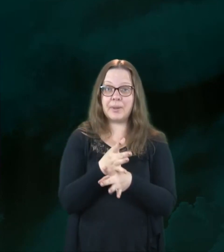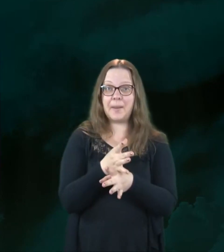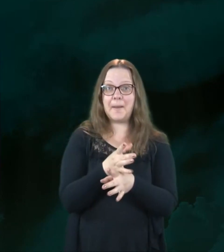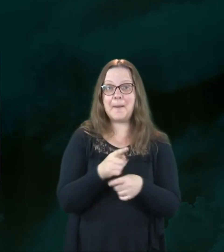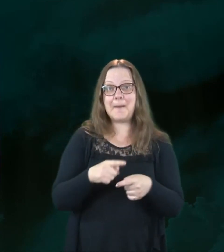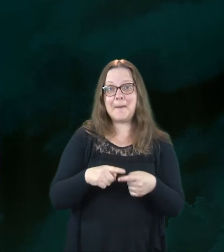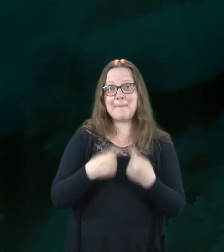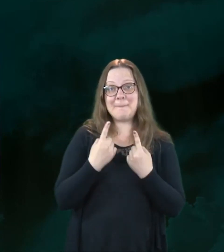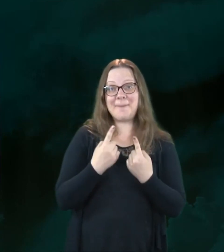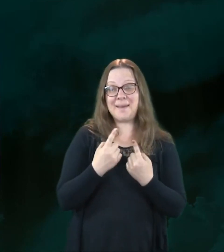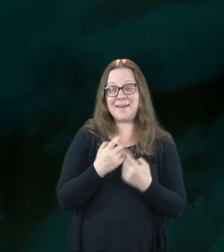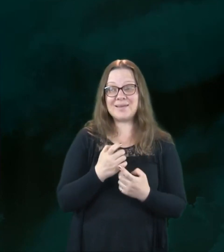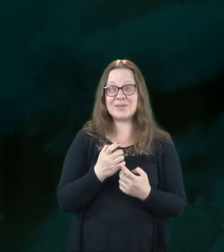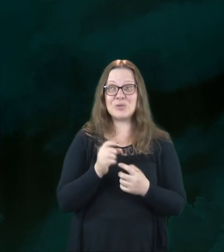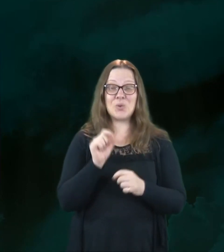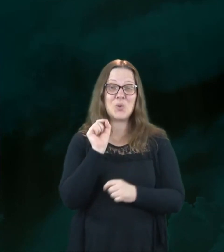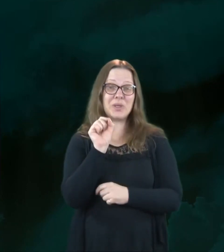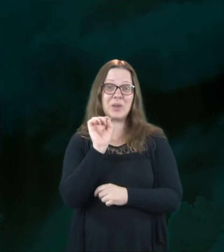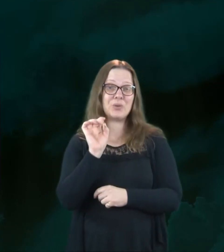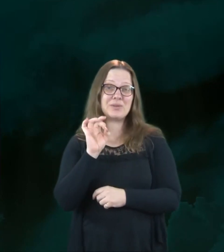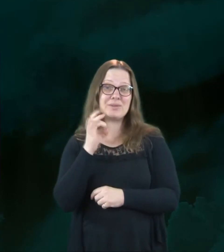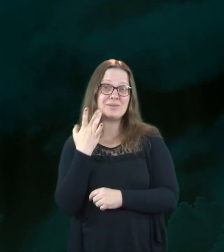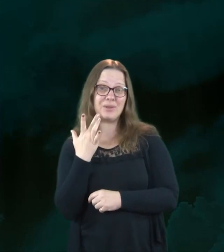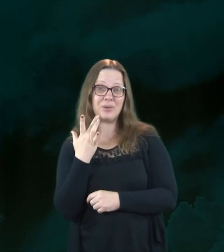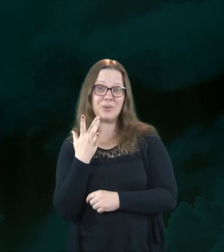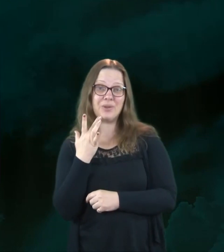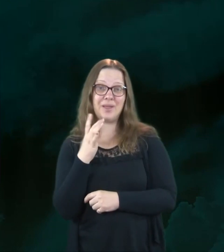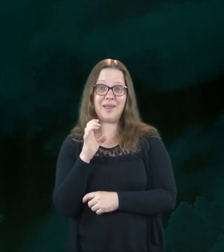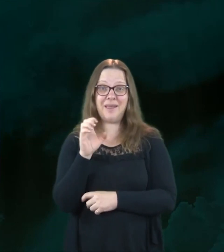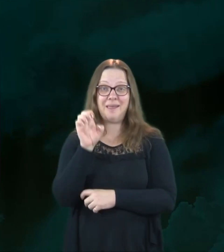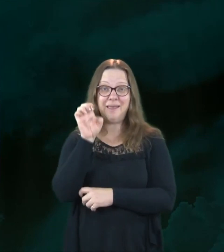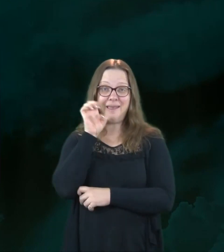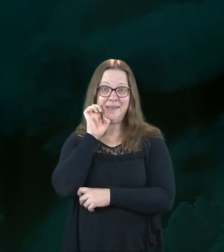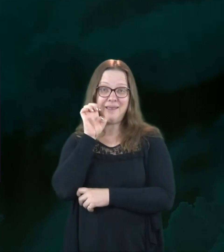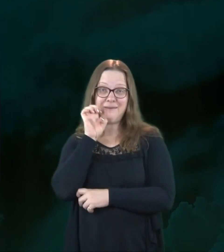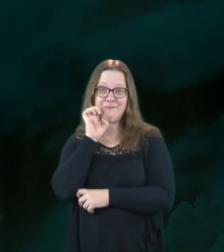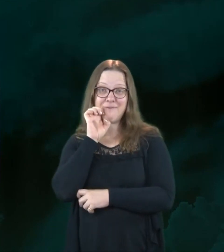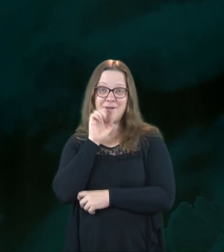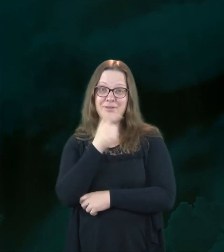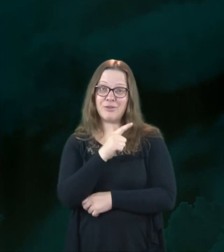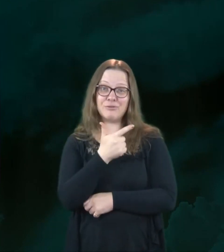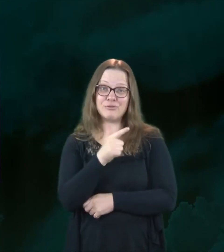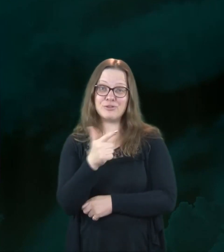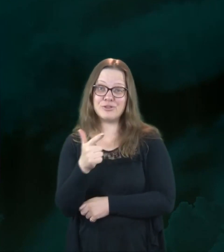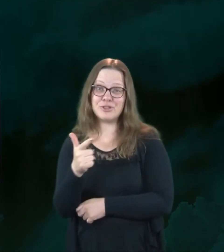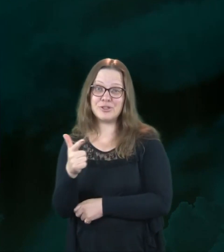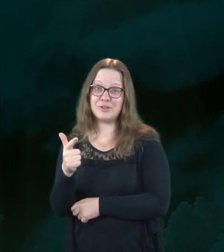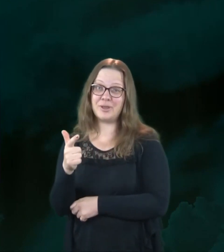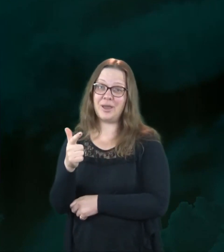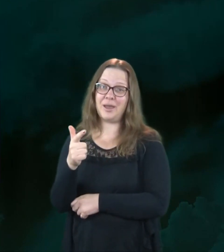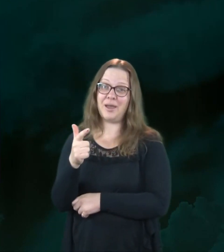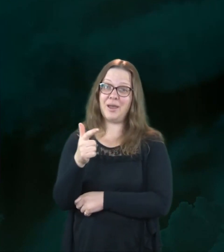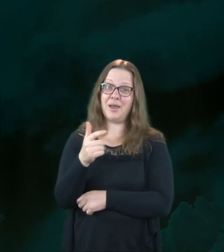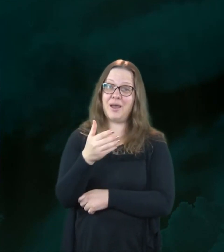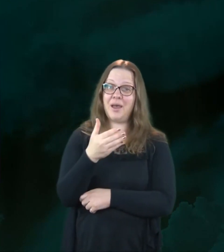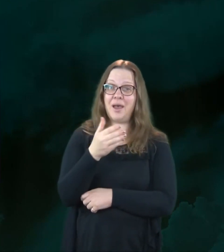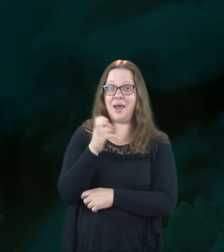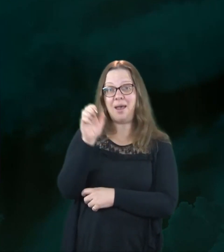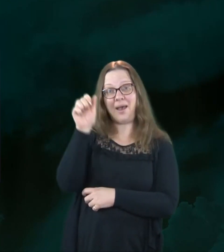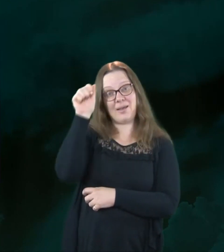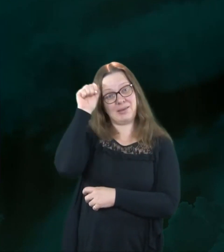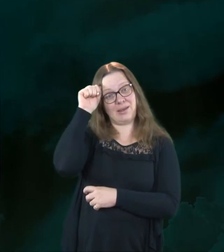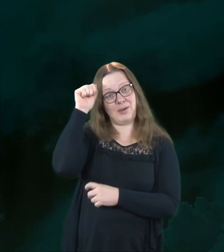desencabeçada de seu marido. É por isso que eu preciso ler com vocês 1 Coríntios capítulo 10.